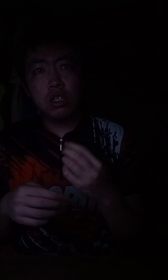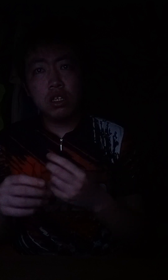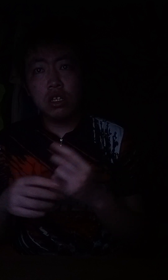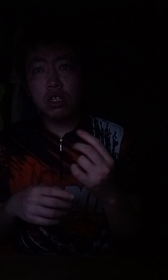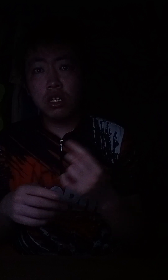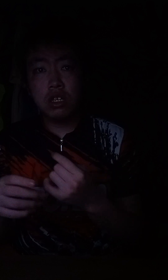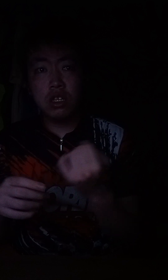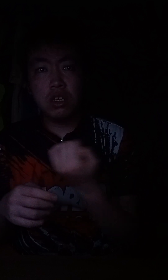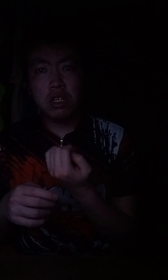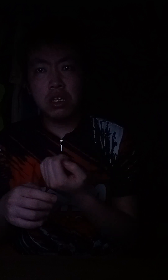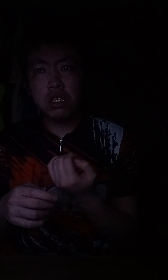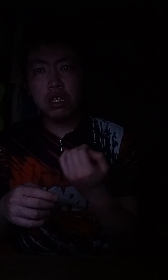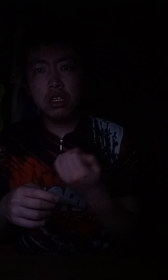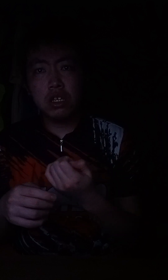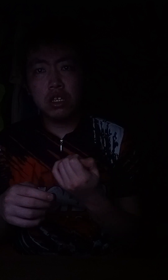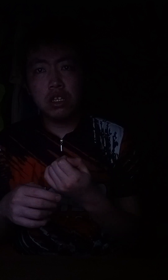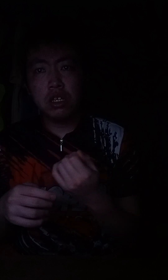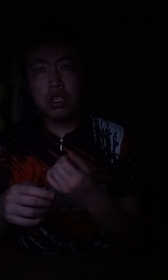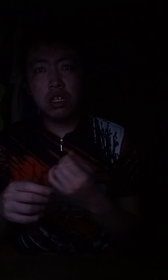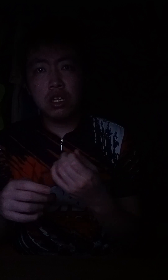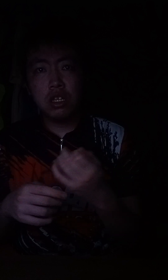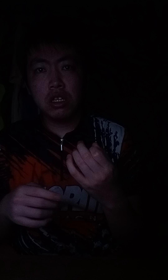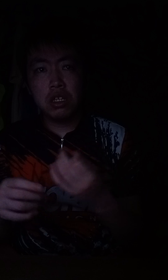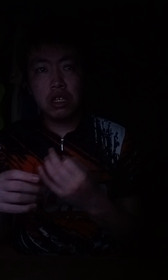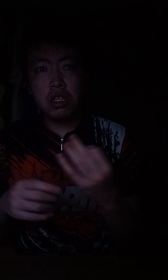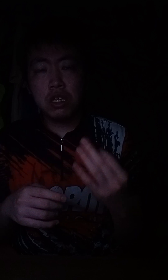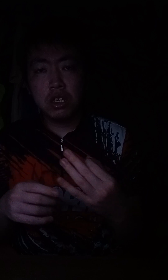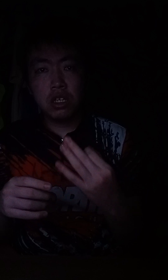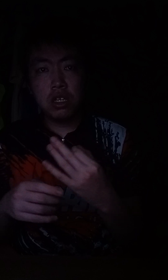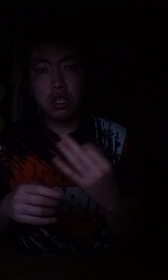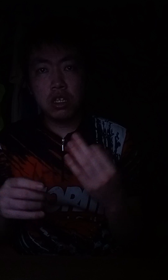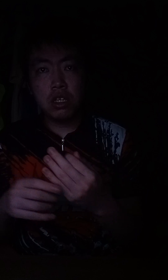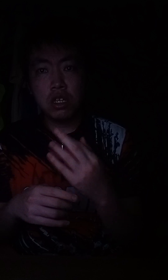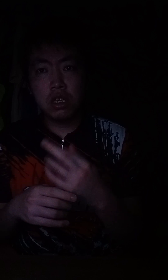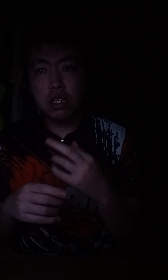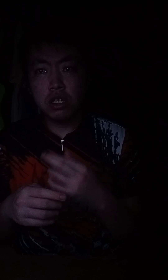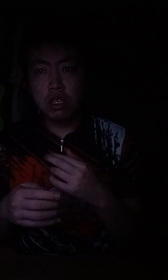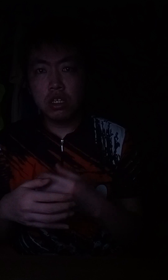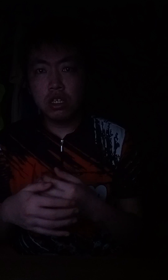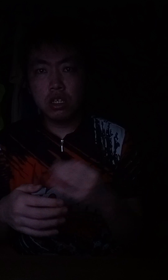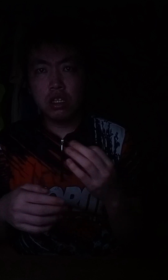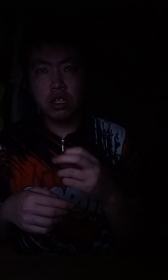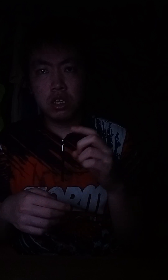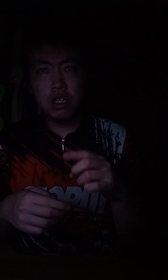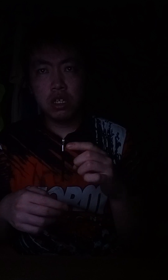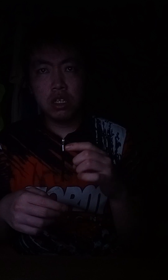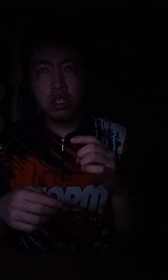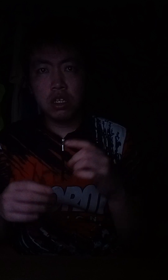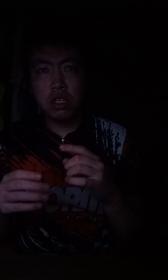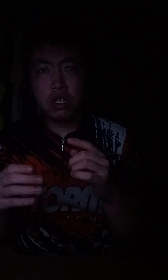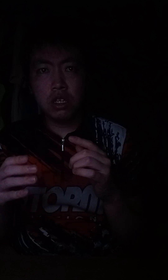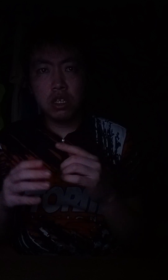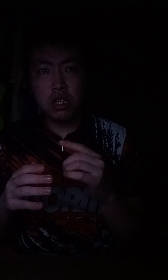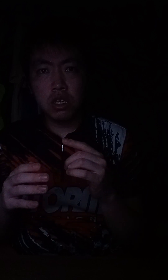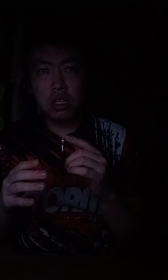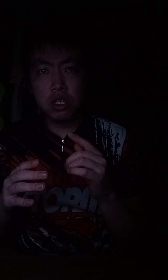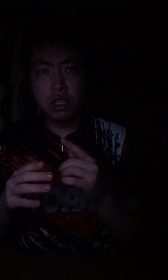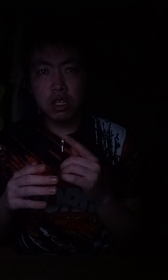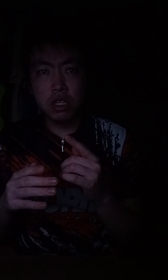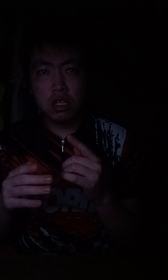찝찝하냐, 장애인이나 노약자는 거기까지 발을 올리지 못한다며 레버를 발로 내리는 행위가 공중도덕에 어긋났다고